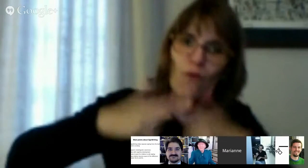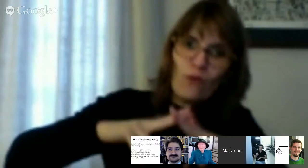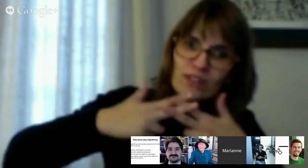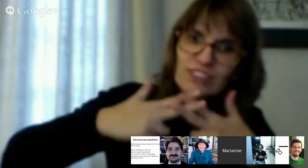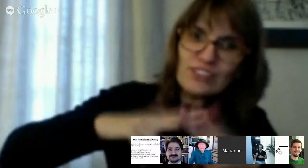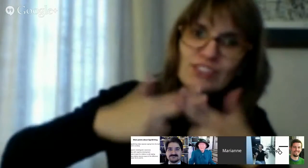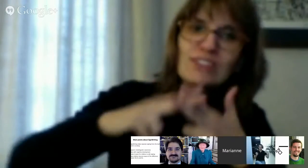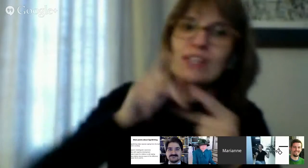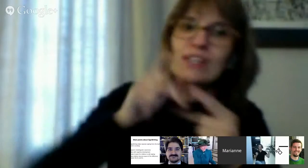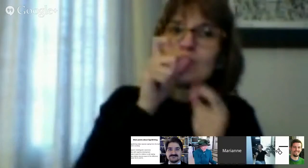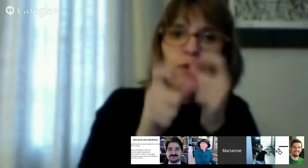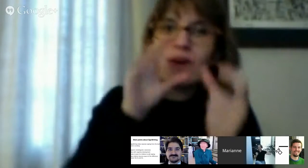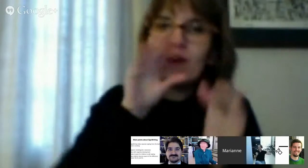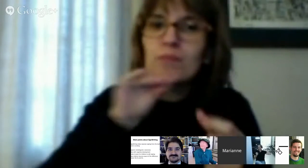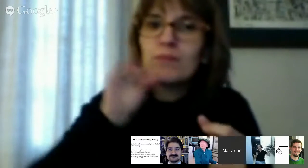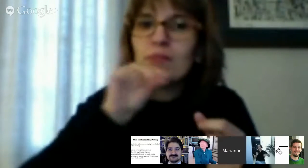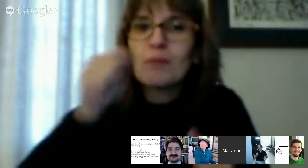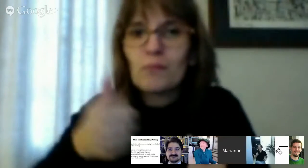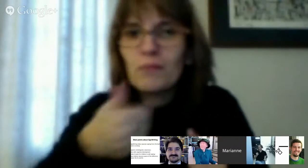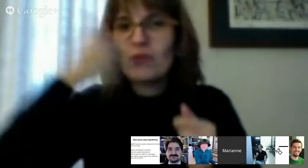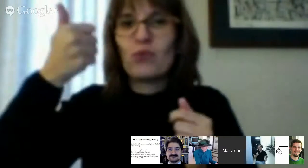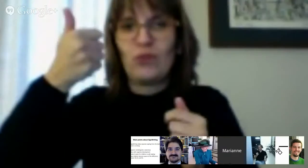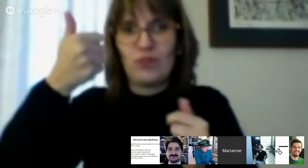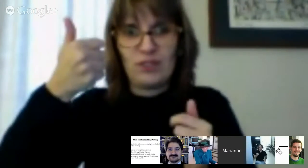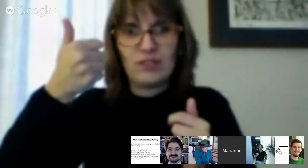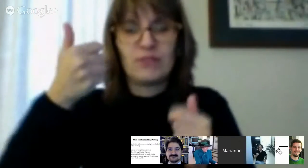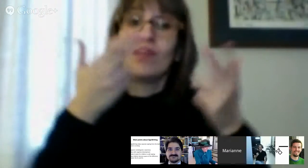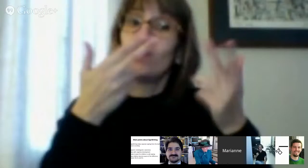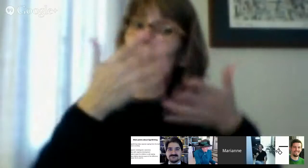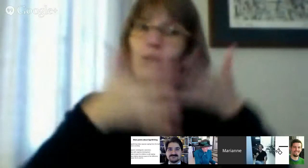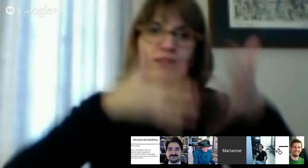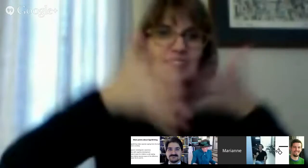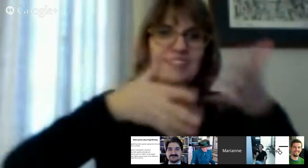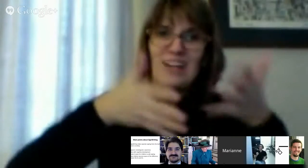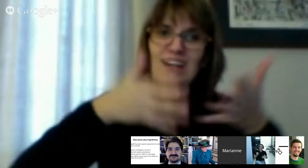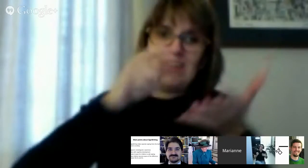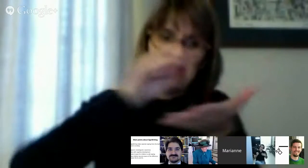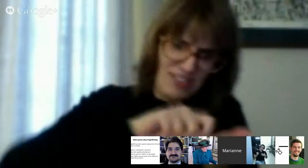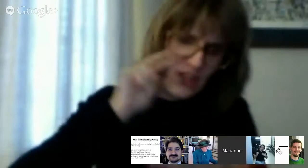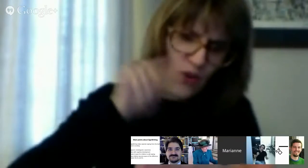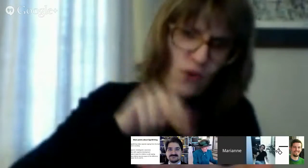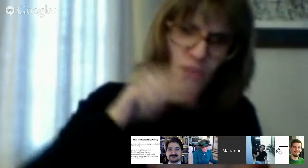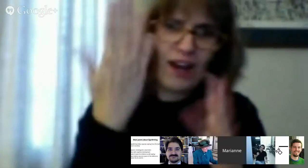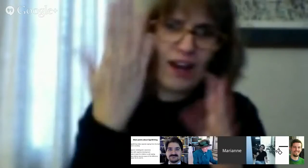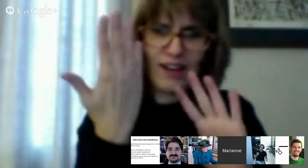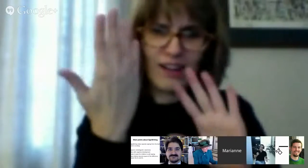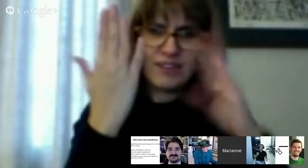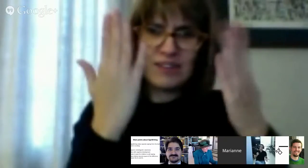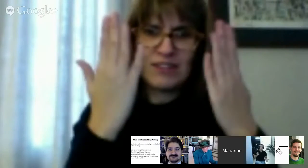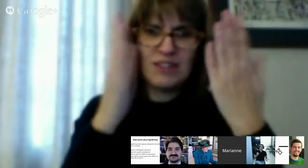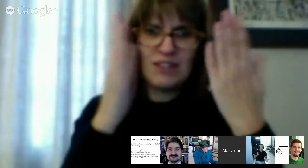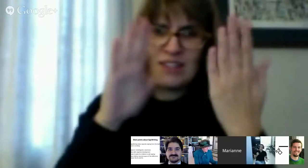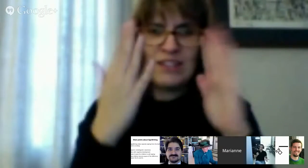junto nesse momento. Então, é da mesma forma com que as crianças ouvintes, onde elas falam